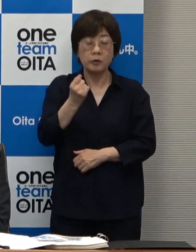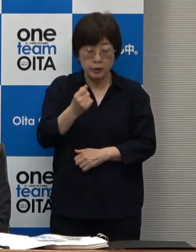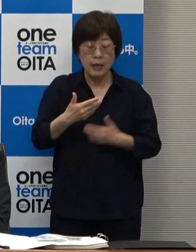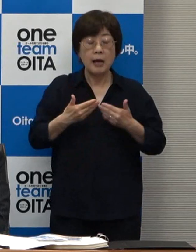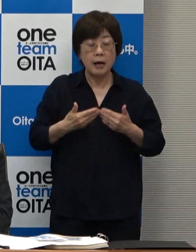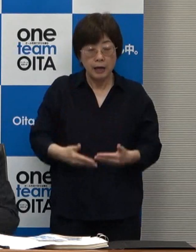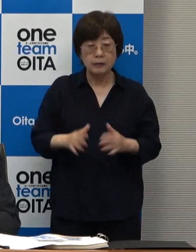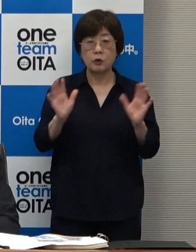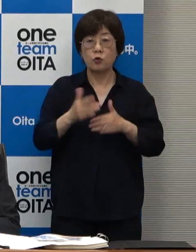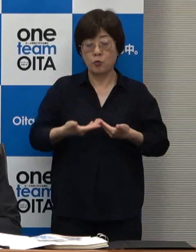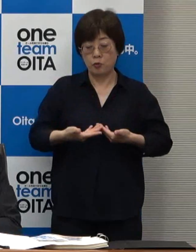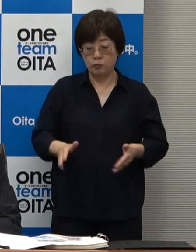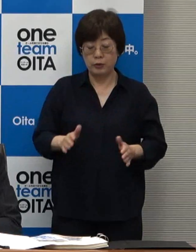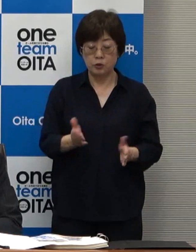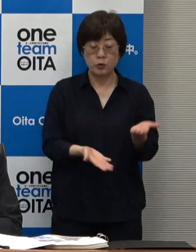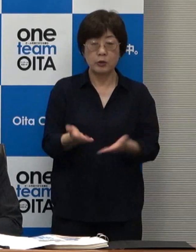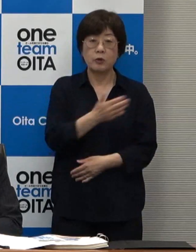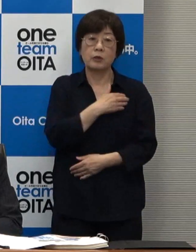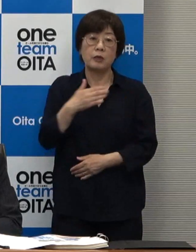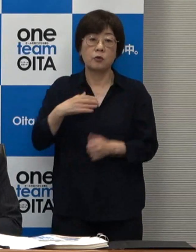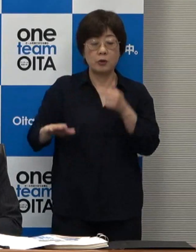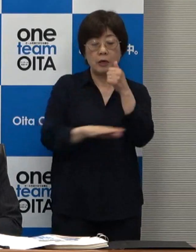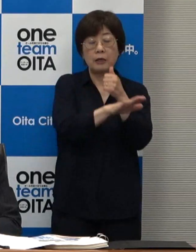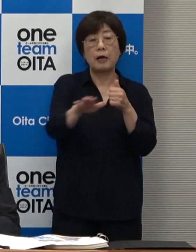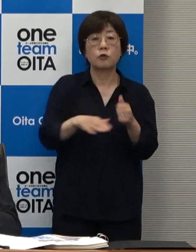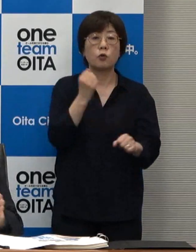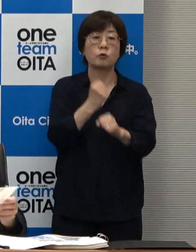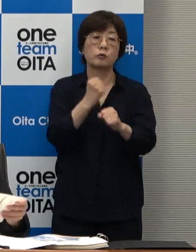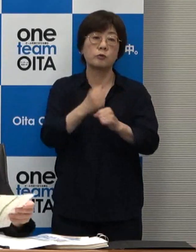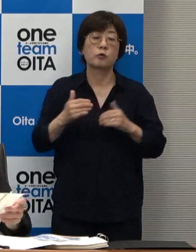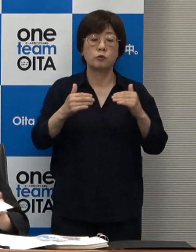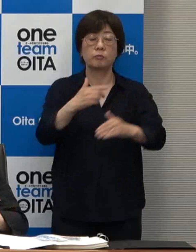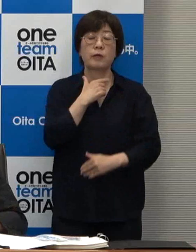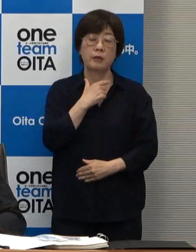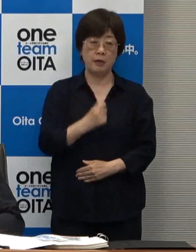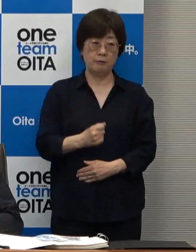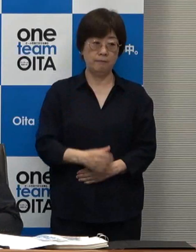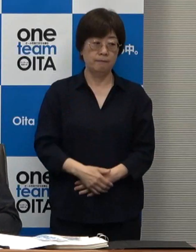るよう環境を整えてまいりたいと考えております。